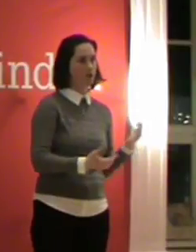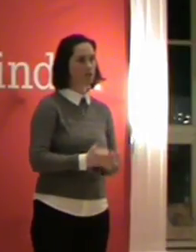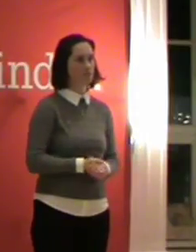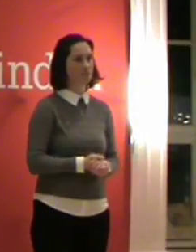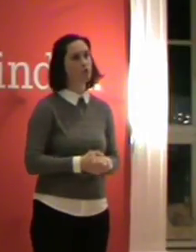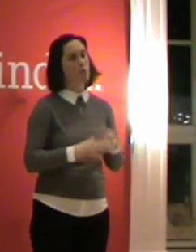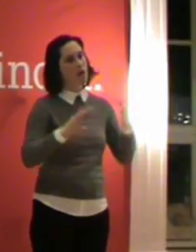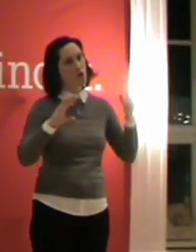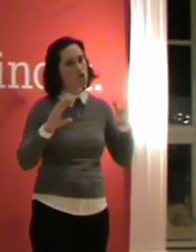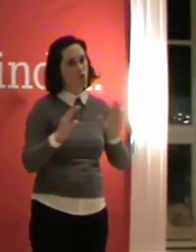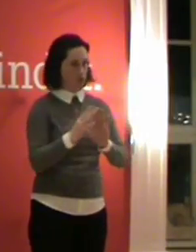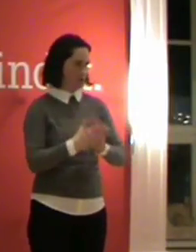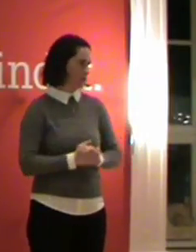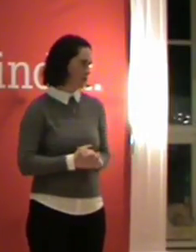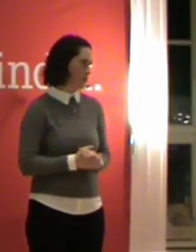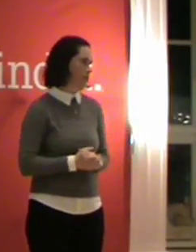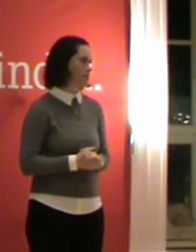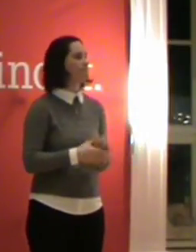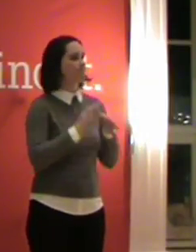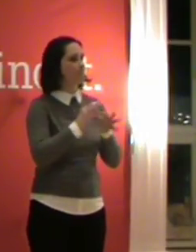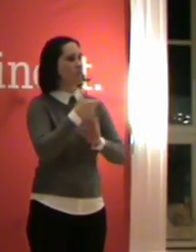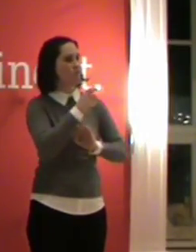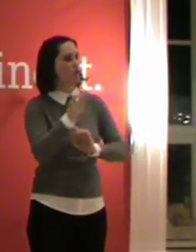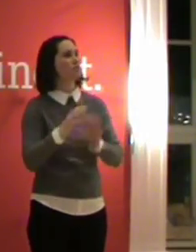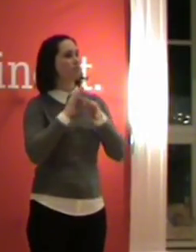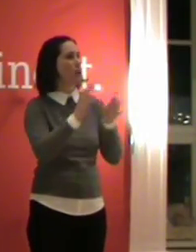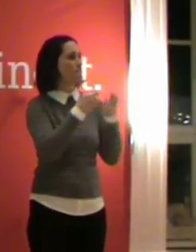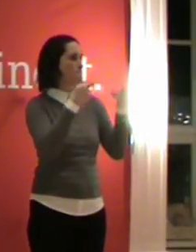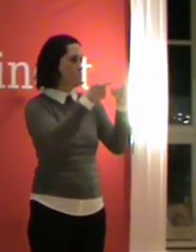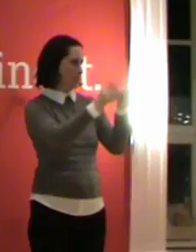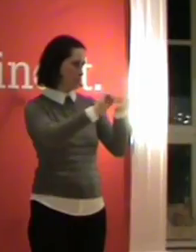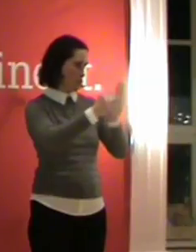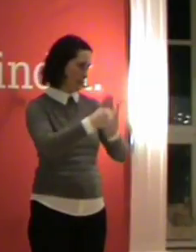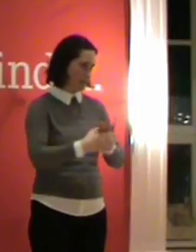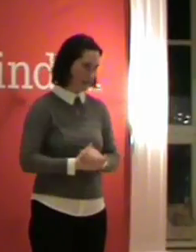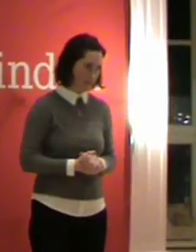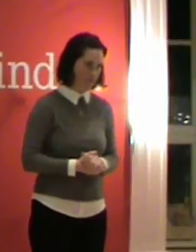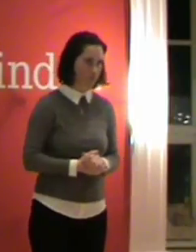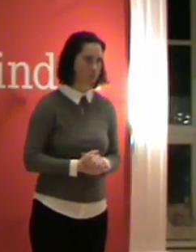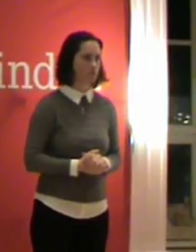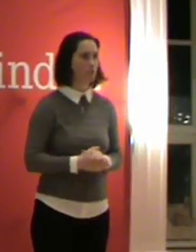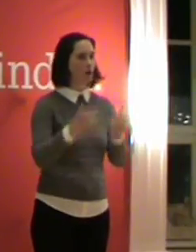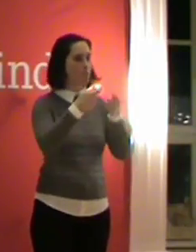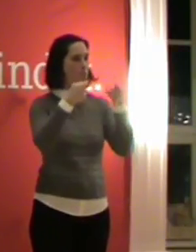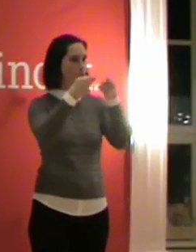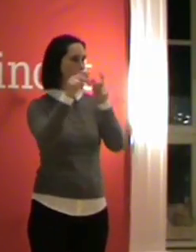Gestattet mir noch ein paar wenige Bemerkungen auch zur Bundespolitik zu machen. Die